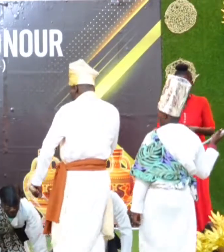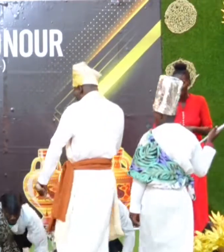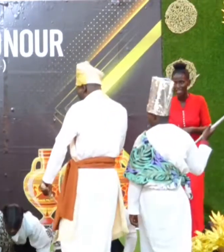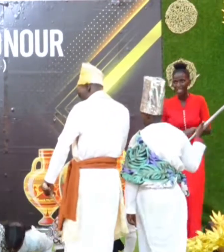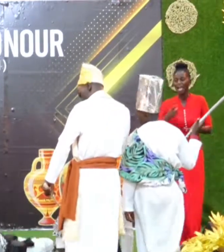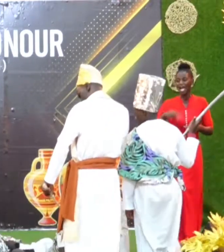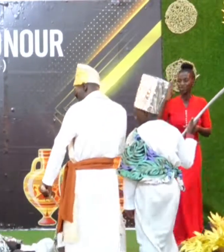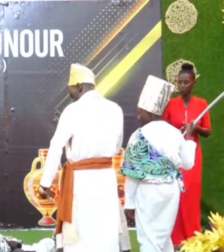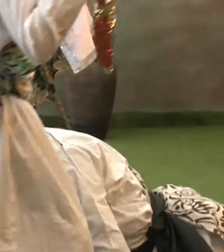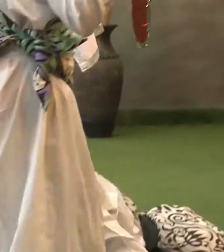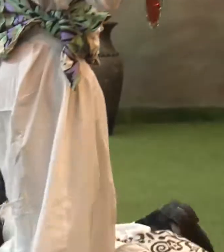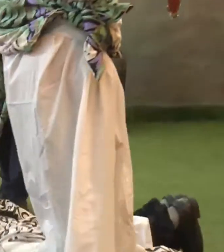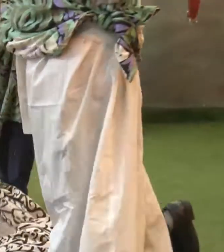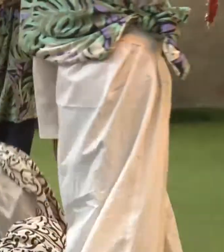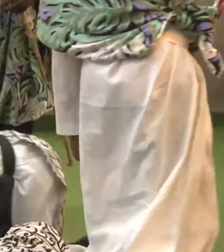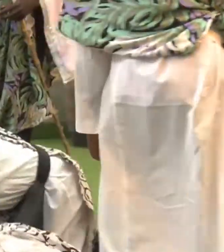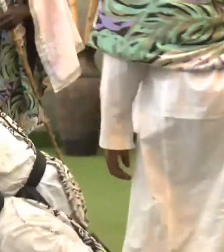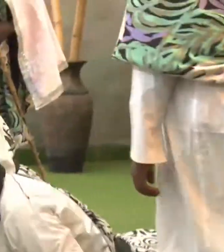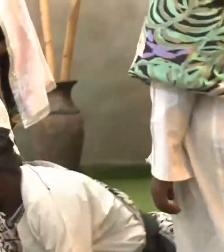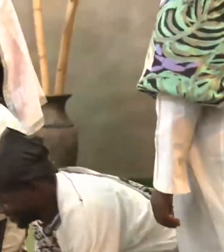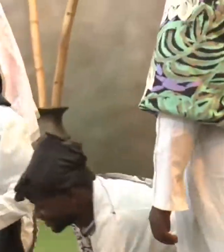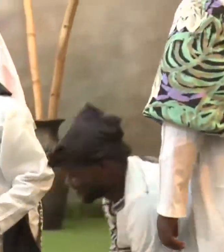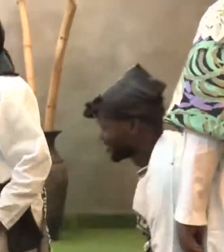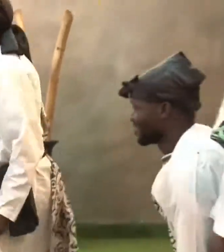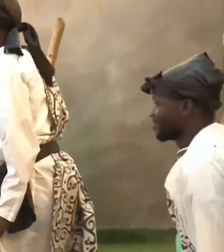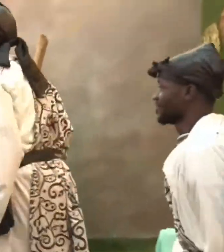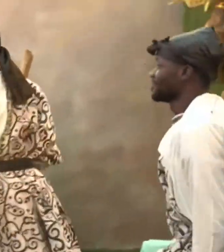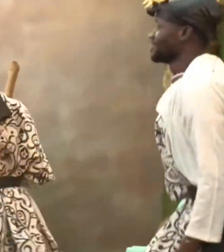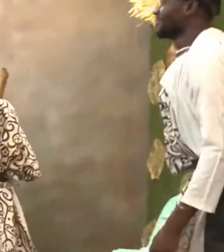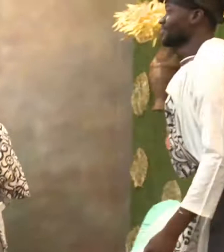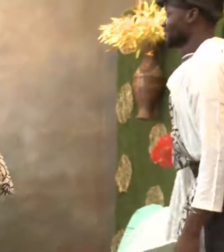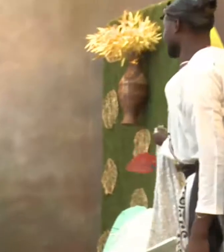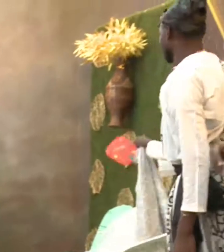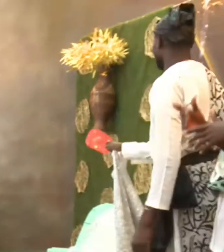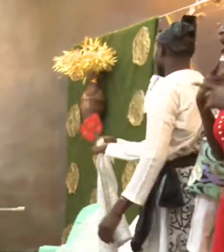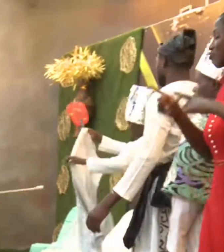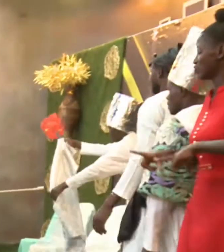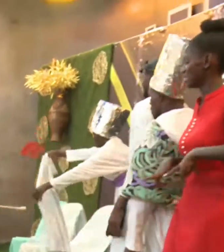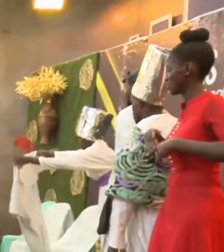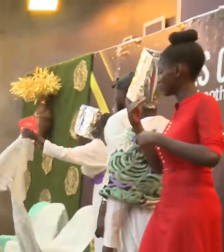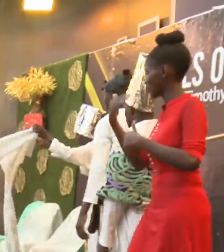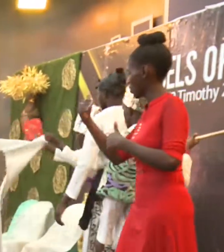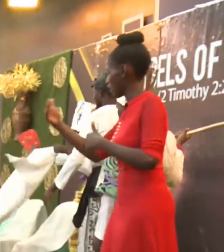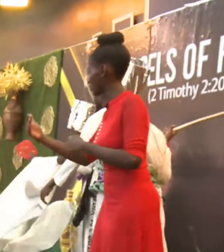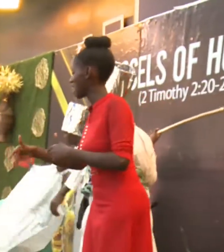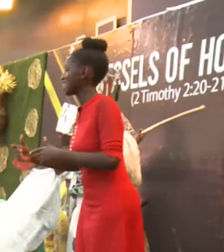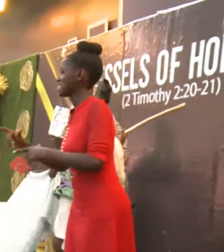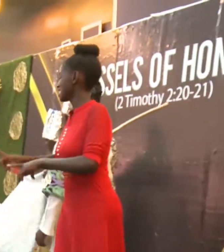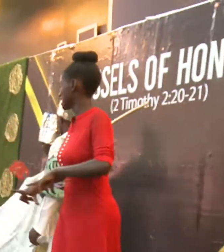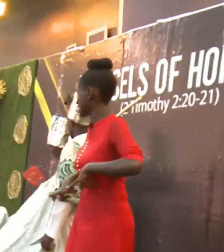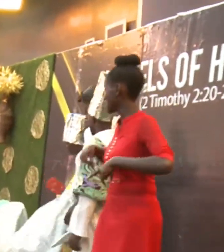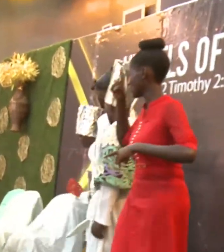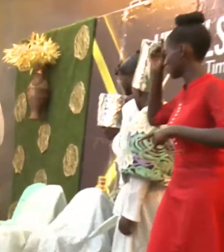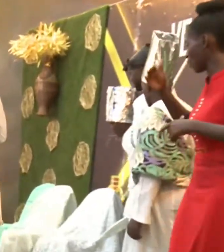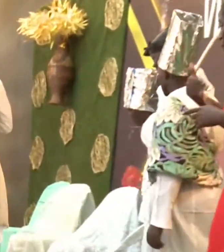mulamu nnyo obeera omulamu ayi kabaka akaswero nja kuba mulamu nnyo nja kuwangaala obeera omulamu ayi kabaka